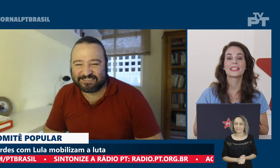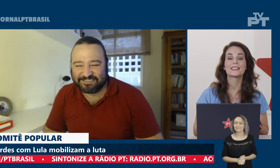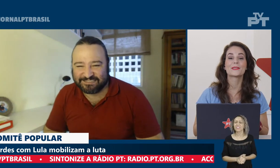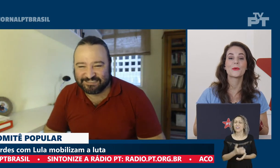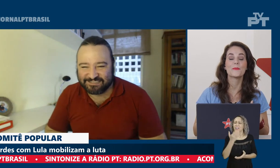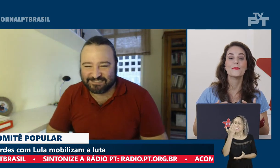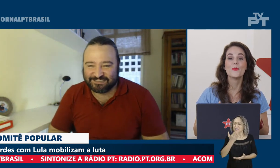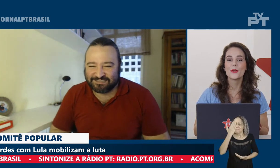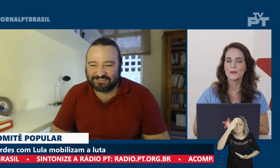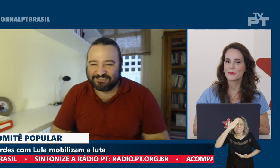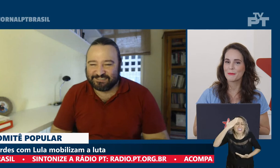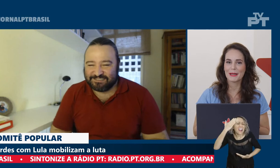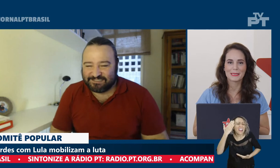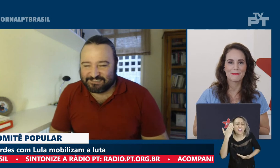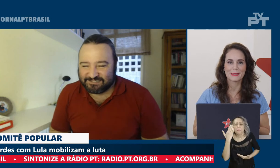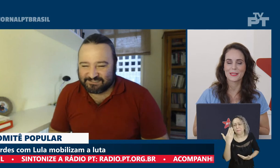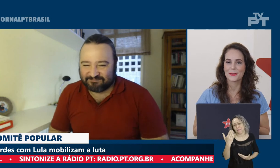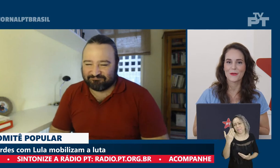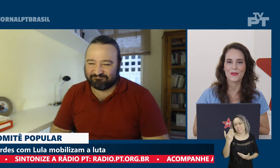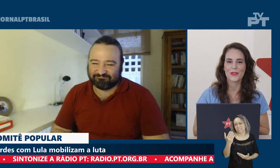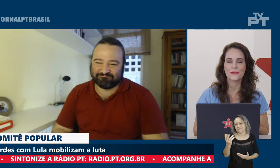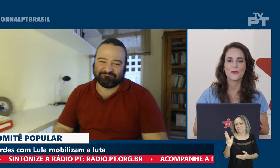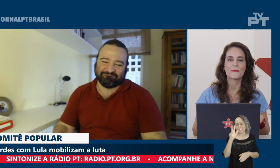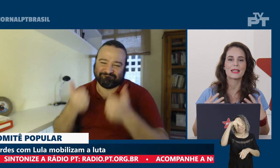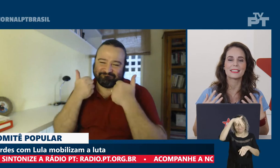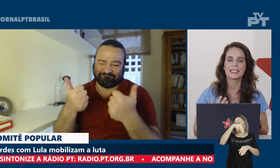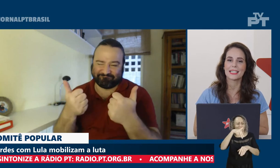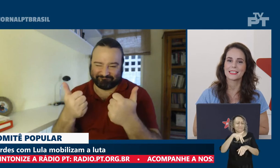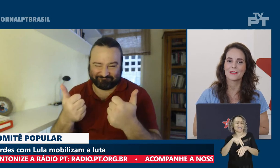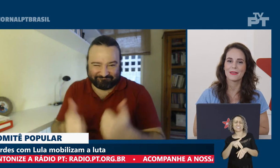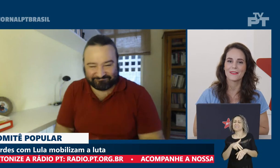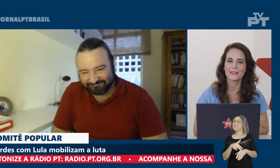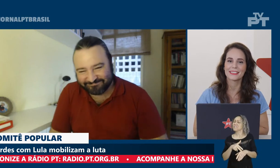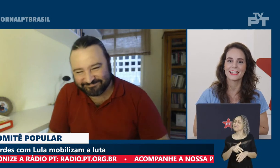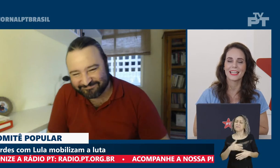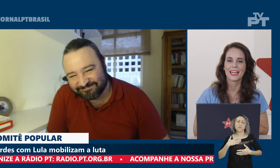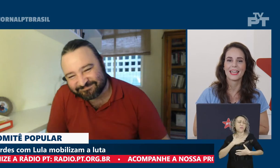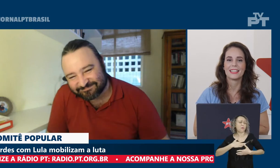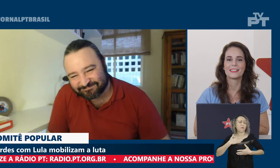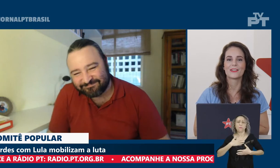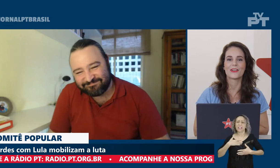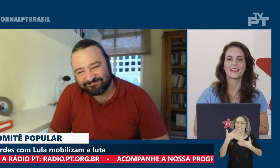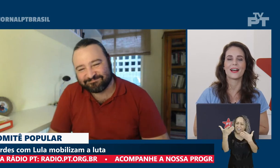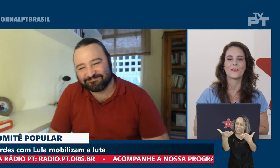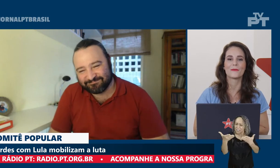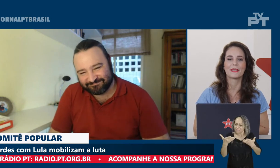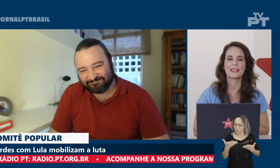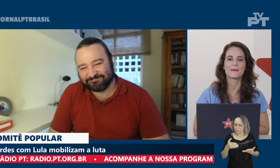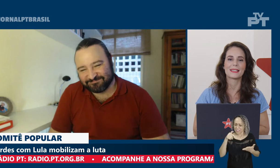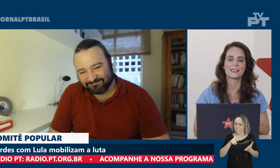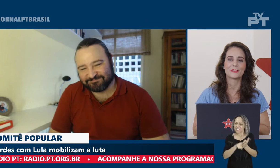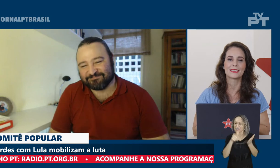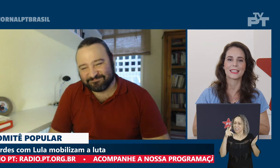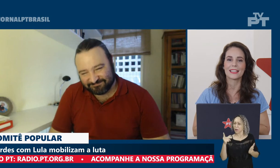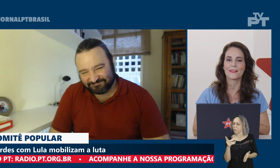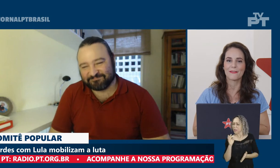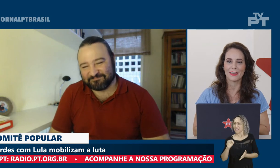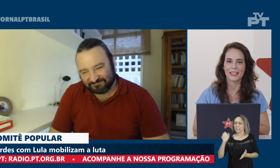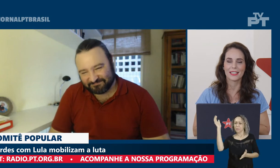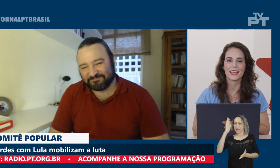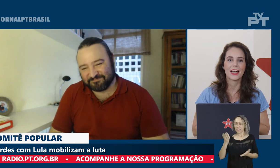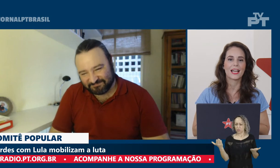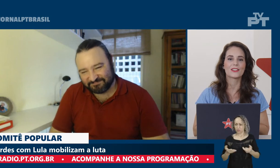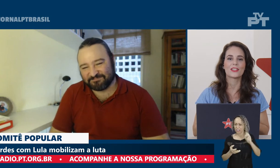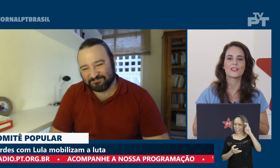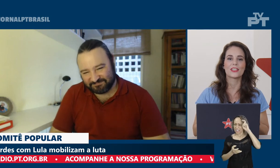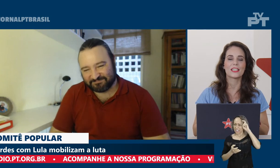Valdo, eu agradeço muito a sua participação aqui com a gente. Foi um prazer receber você nesse jornal PT Brasil desta